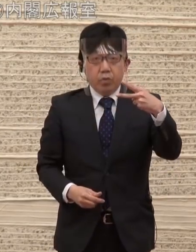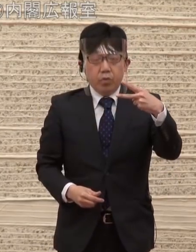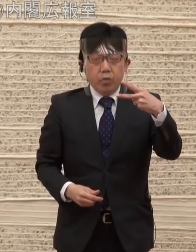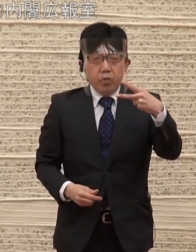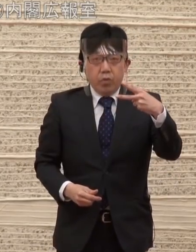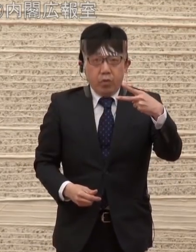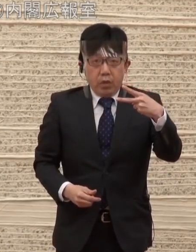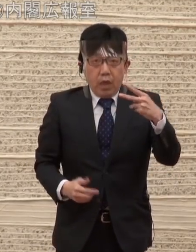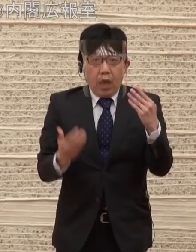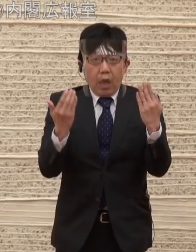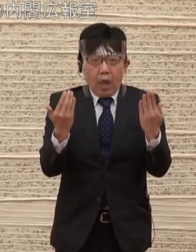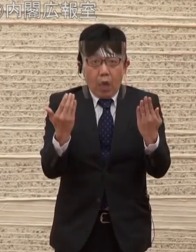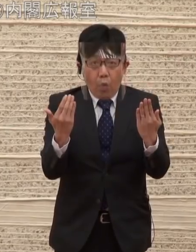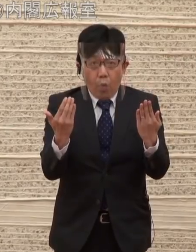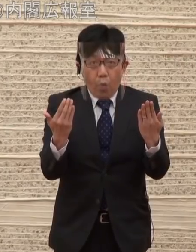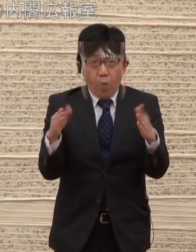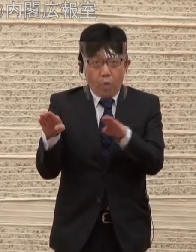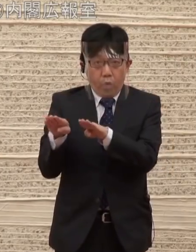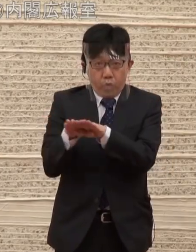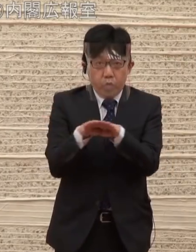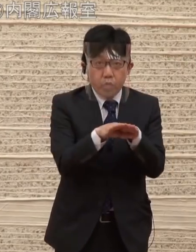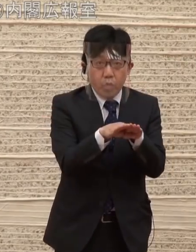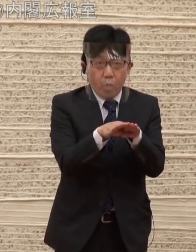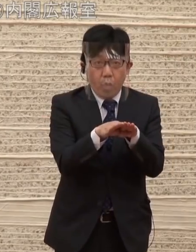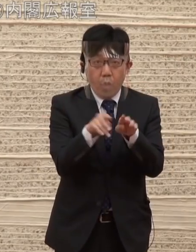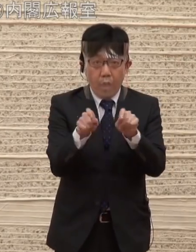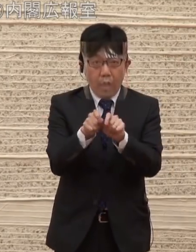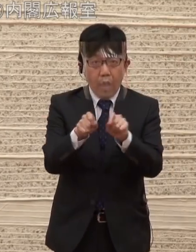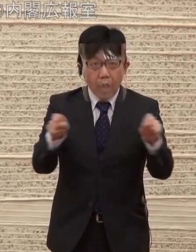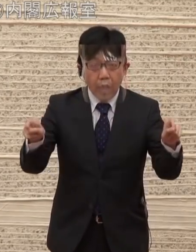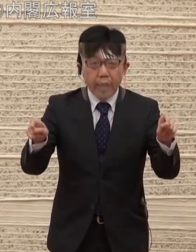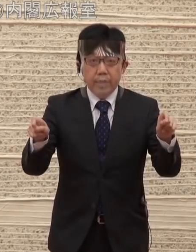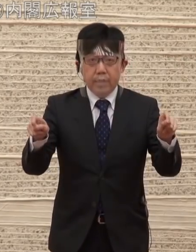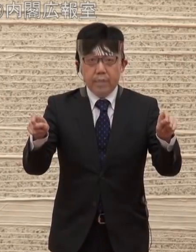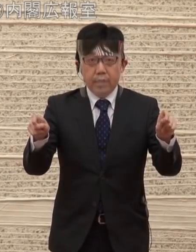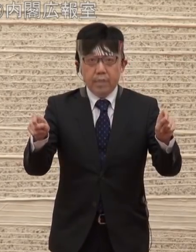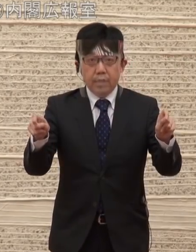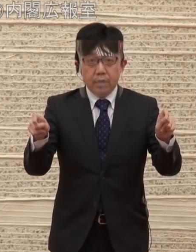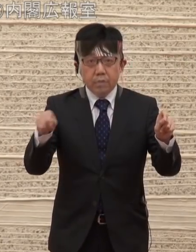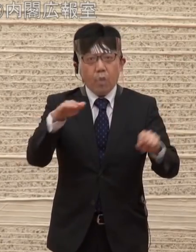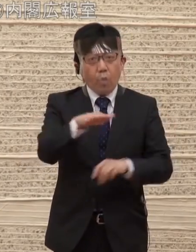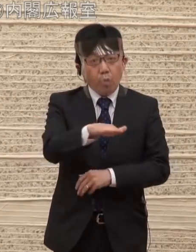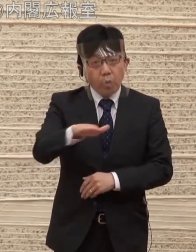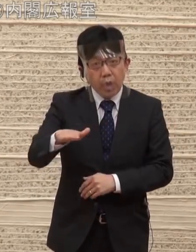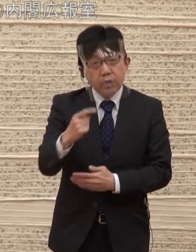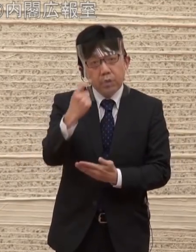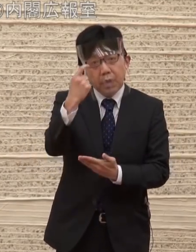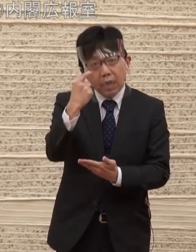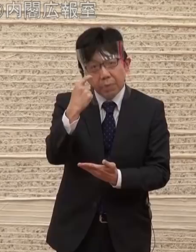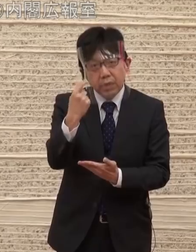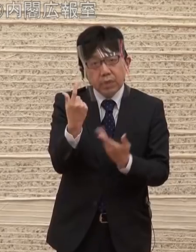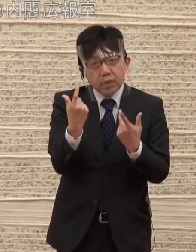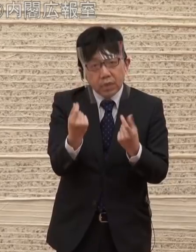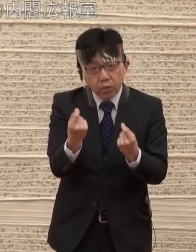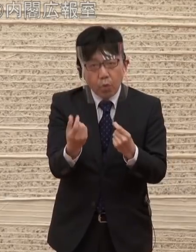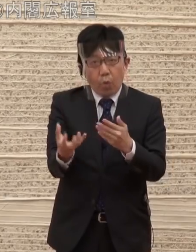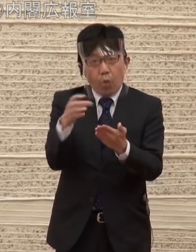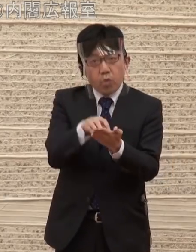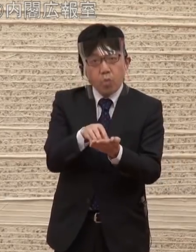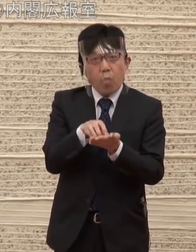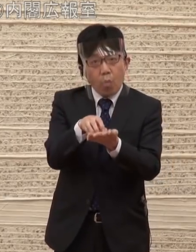この学校休業がですね長期化をしていく中において子どもたちの学びをですね保証していくことは